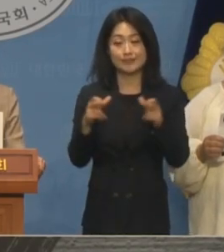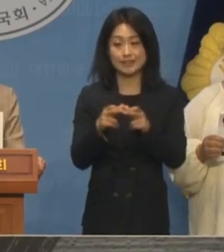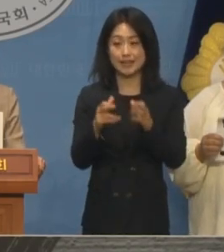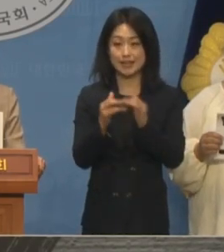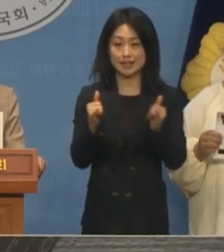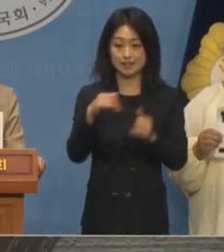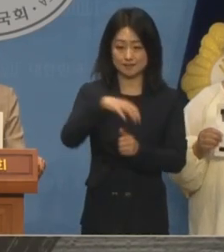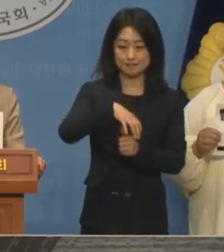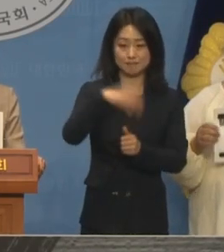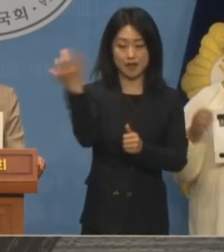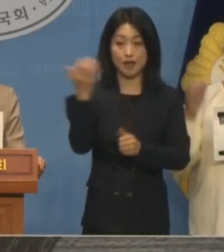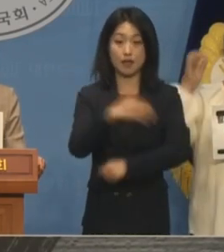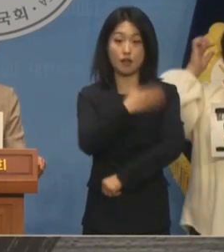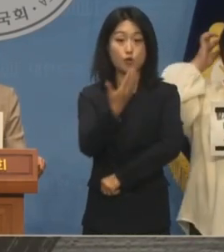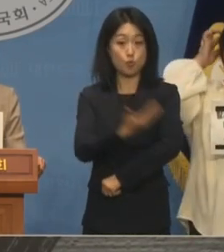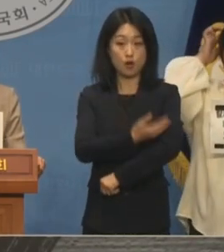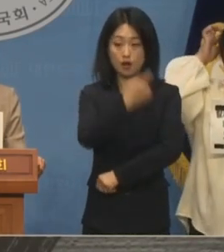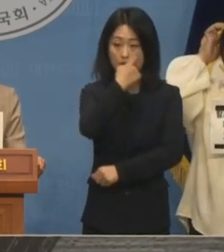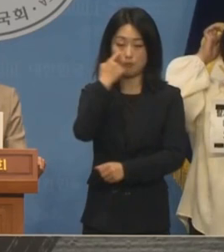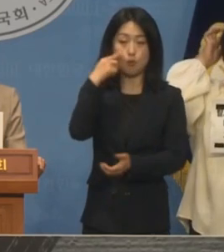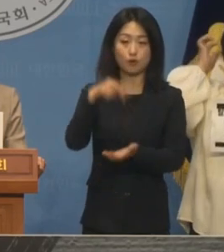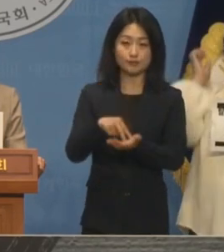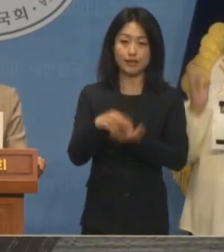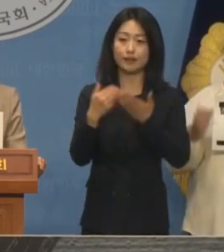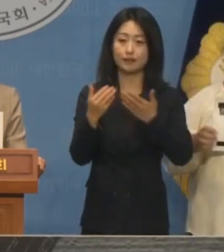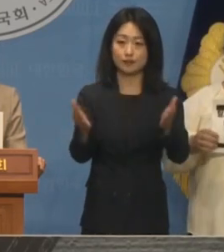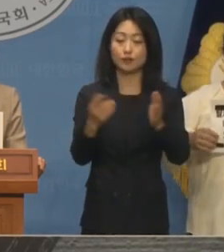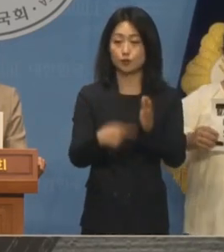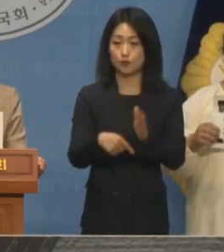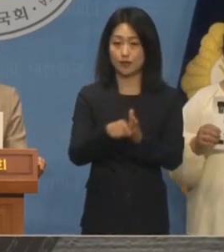장애인의 탈시설 권리가 보장될 수 있도록